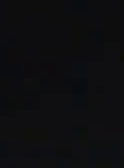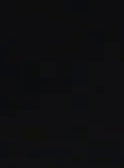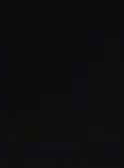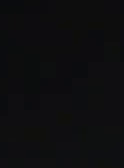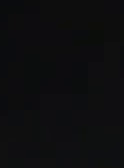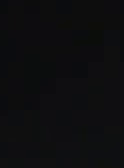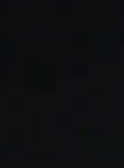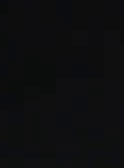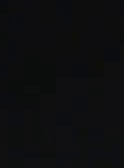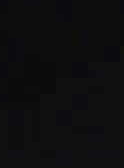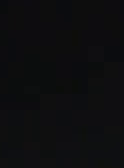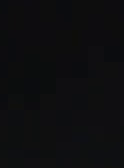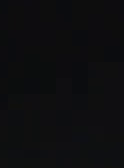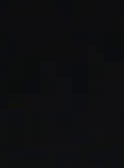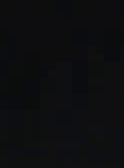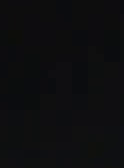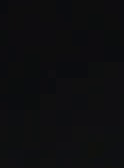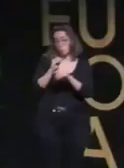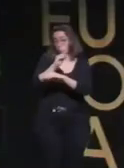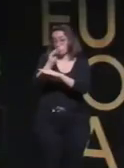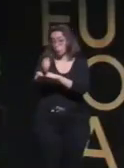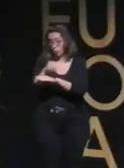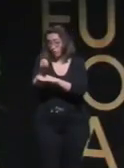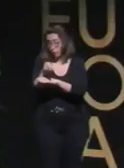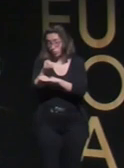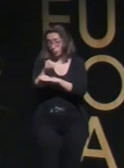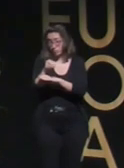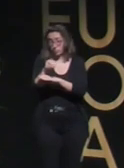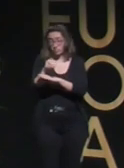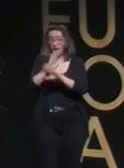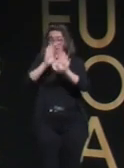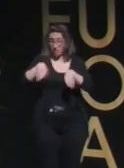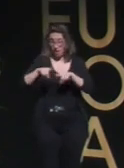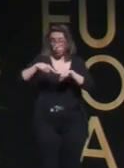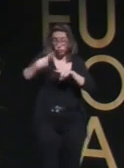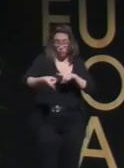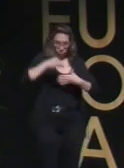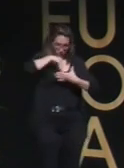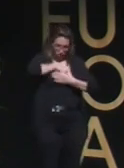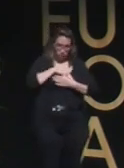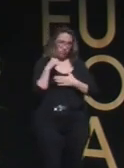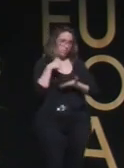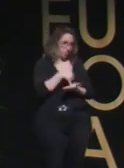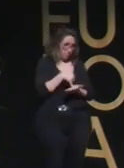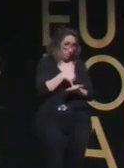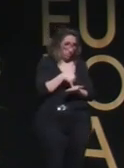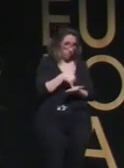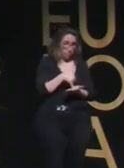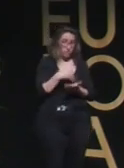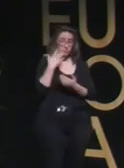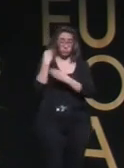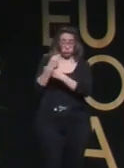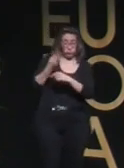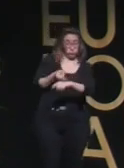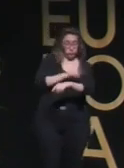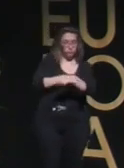Por lo tanto, protección, debilidad en el interior. Cuanto más resistente, más duro vaya a ser un adolescente, generalmente es más vulnerable va a